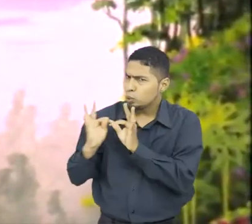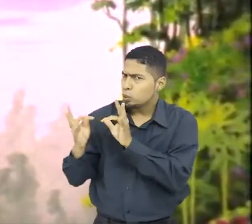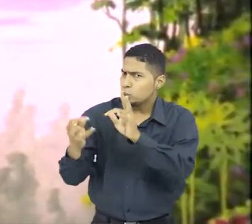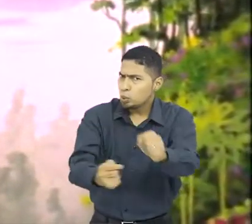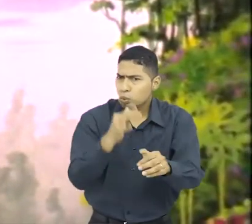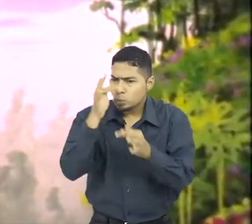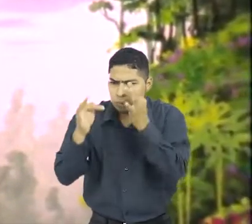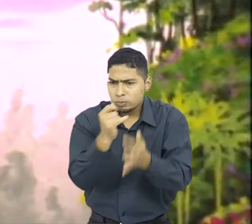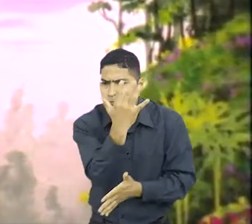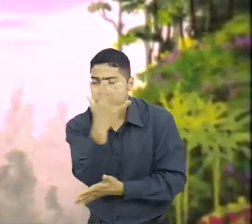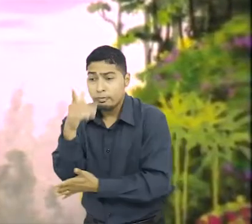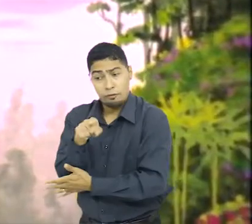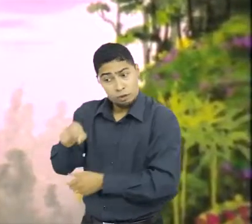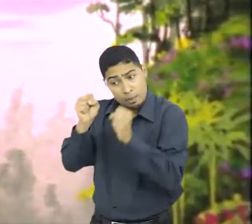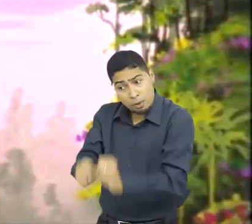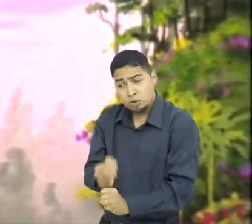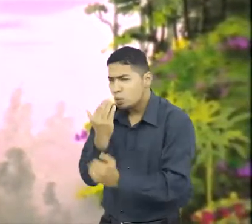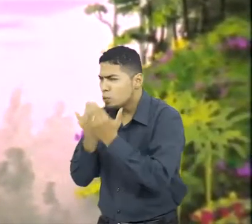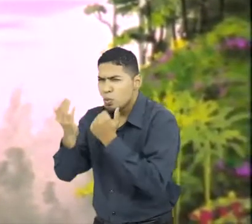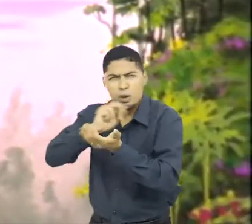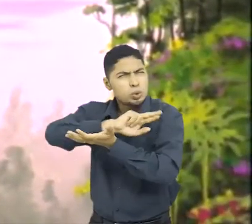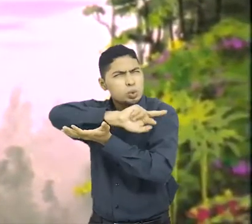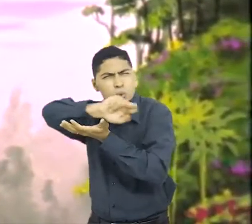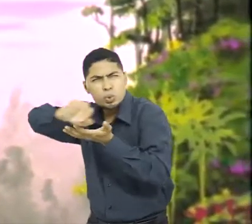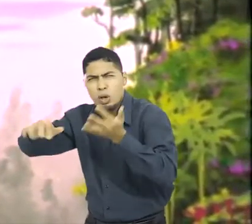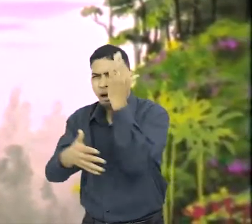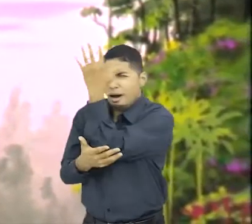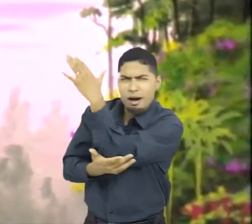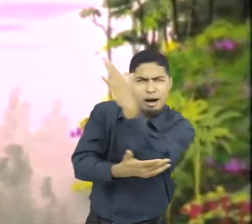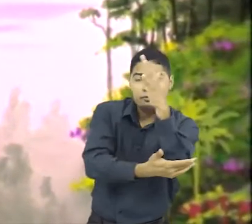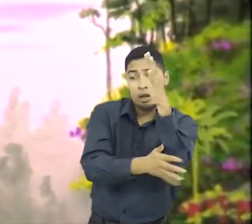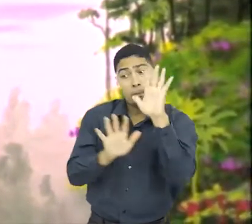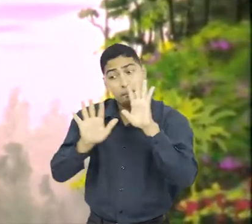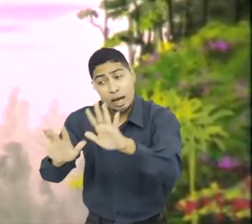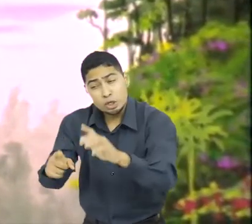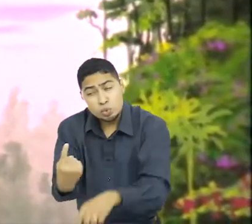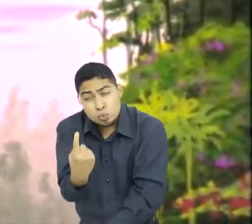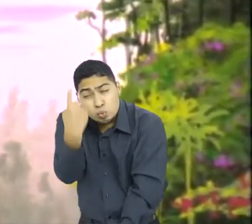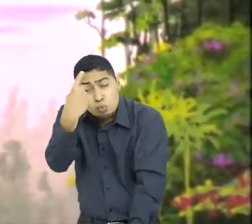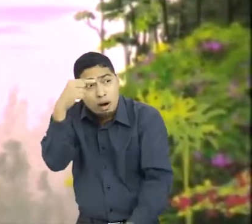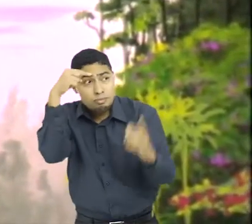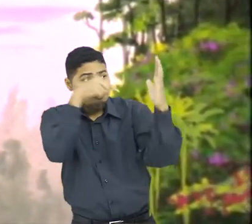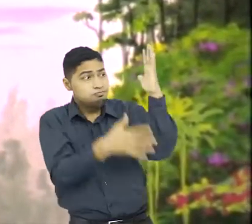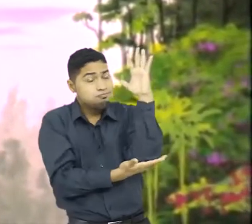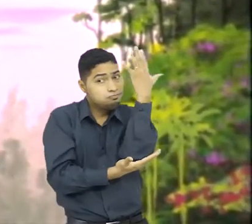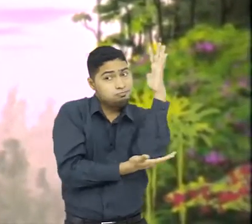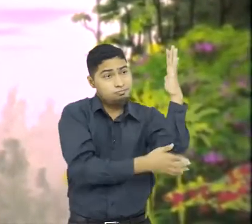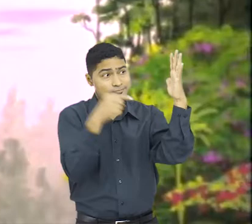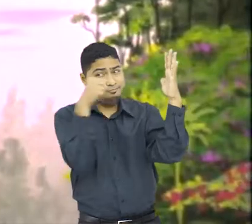do Éden. Ele disse: você pode comer de todas as árvores, mas não da árvore do conhecimento